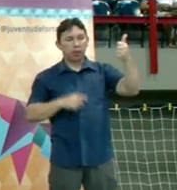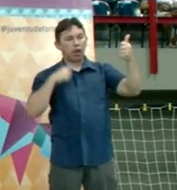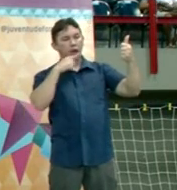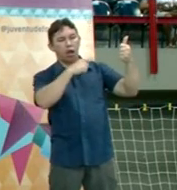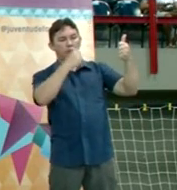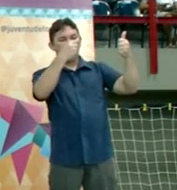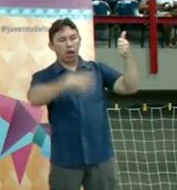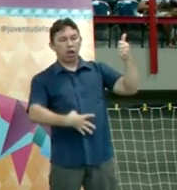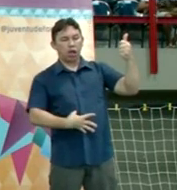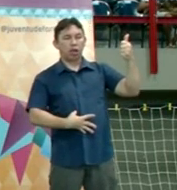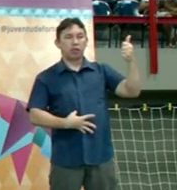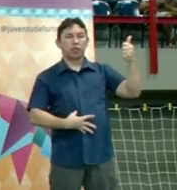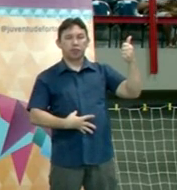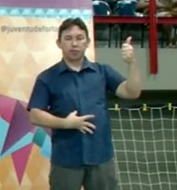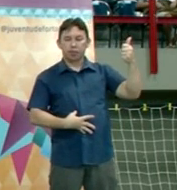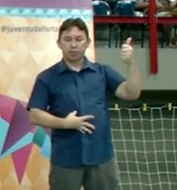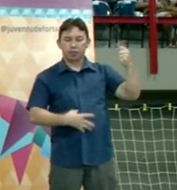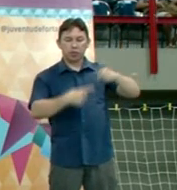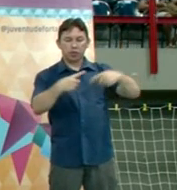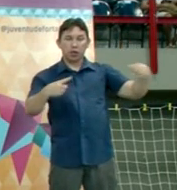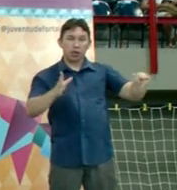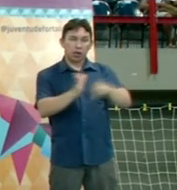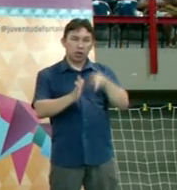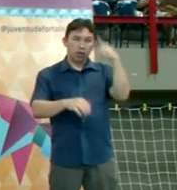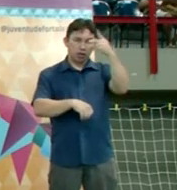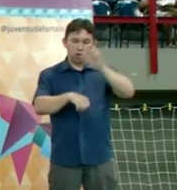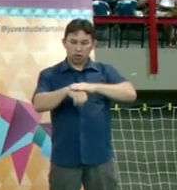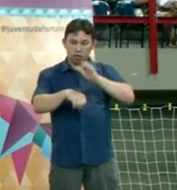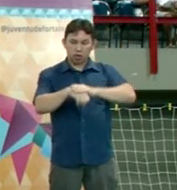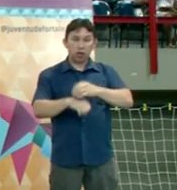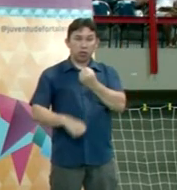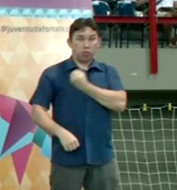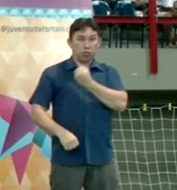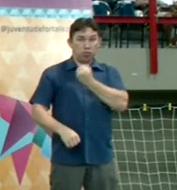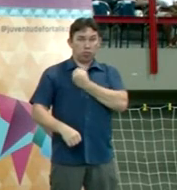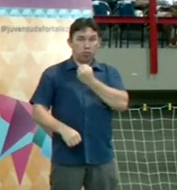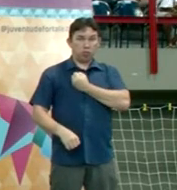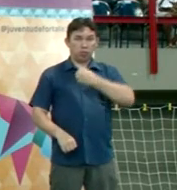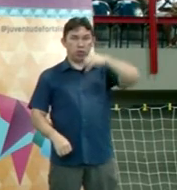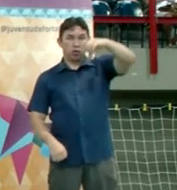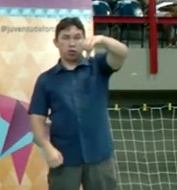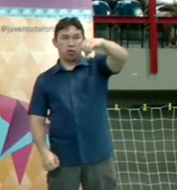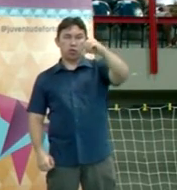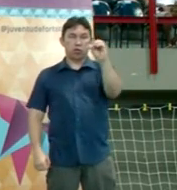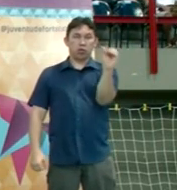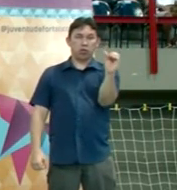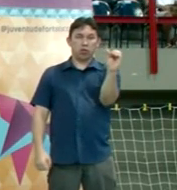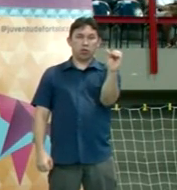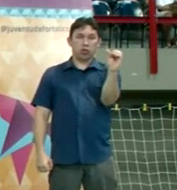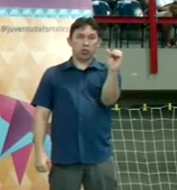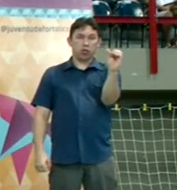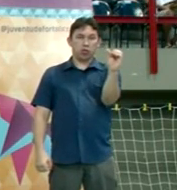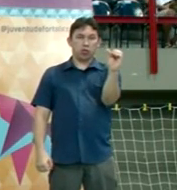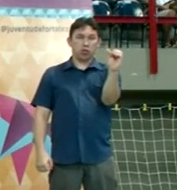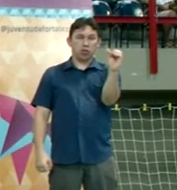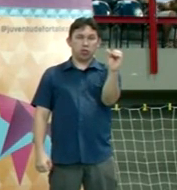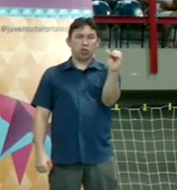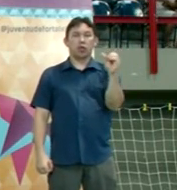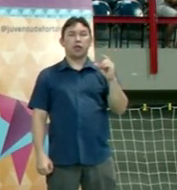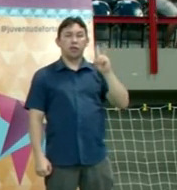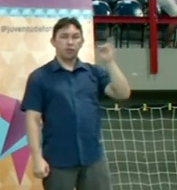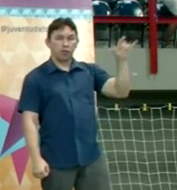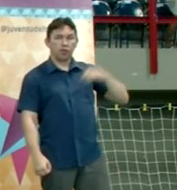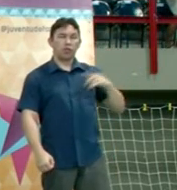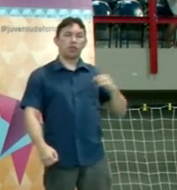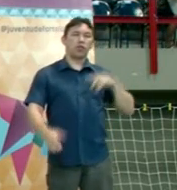ela é a primeira questão que tem no material. Então se você der uma olhada, por favor, na página 96, a gente faz a